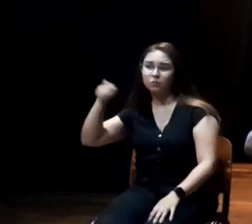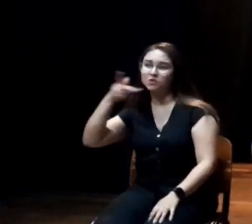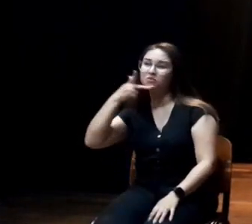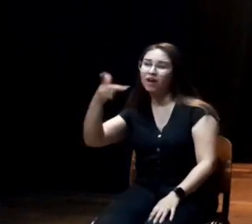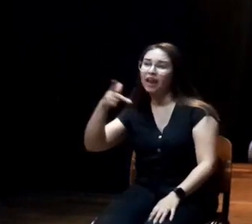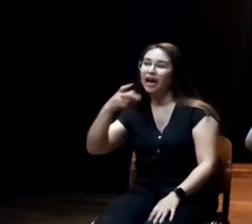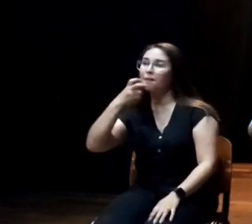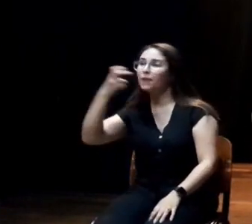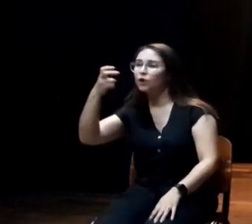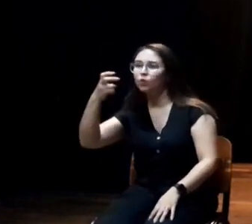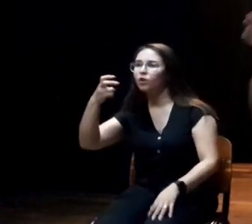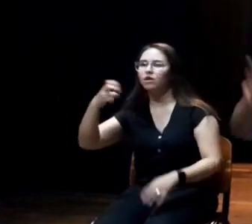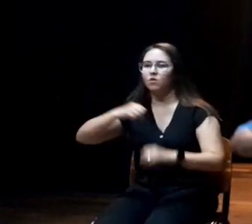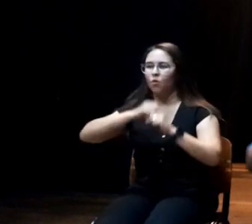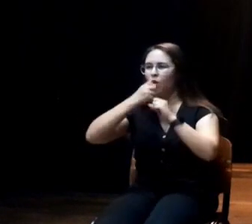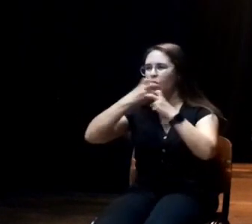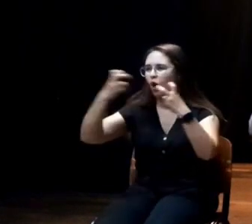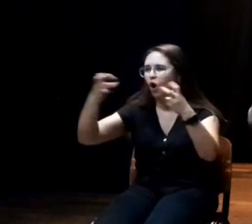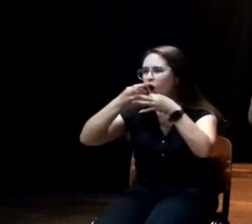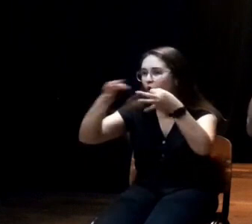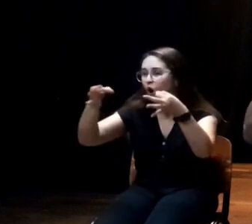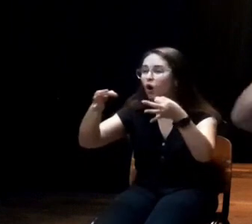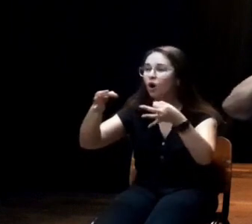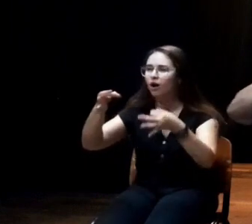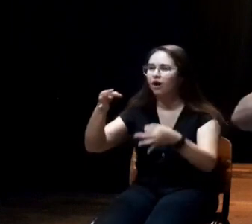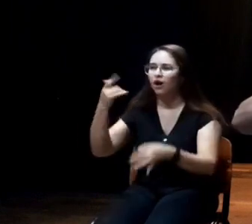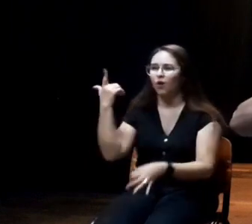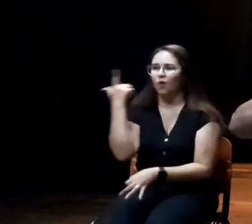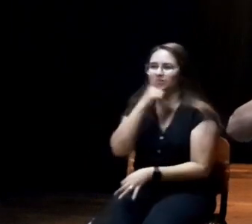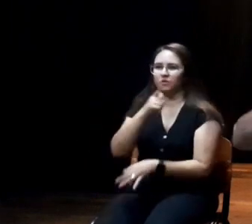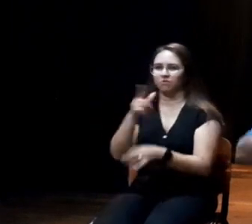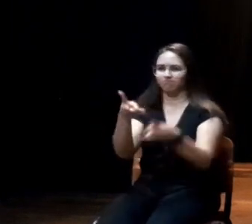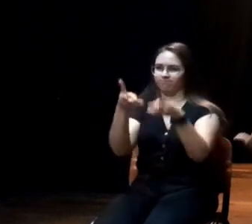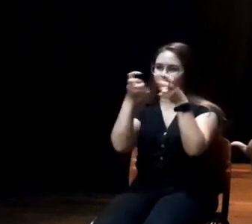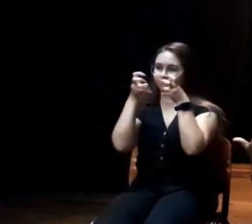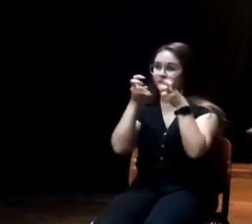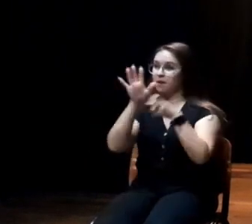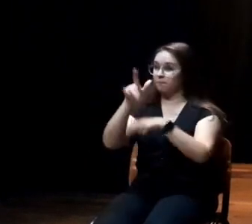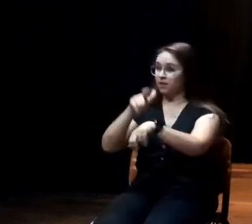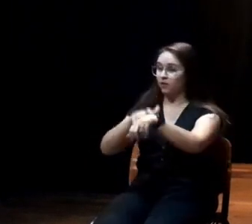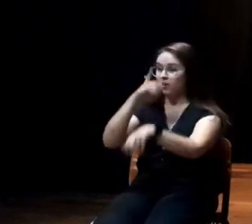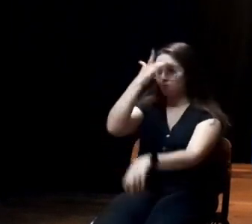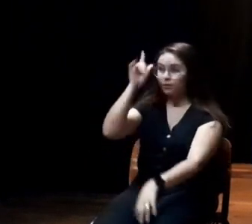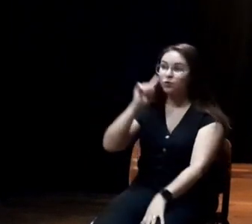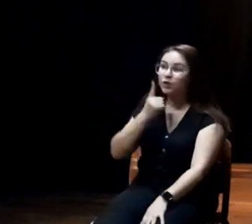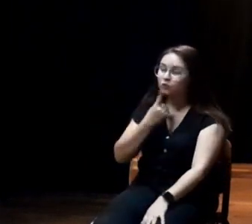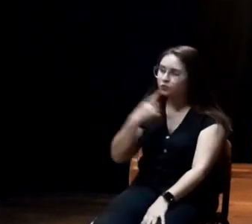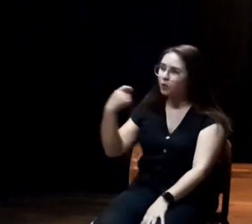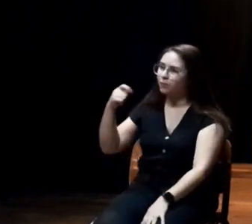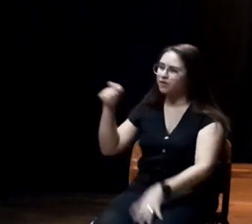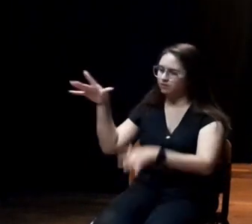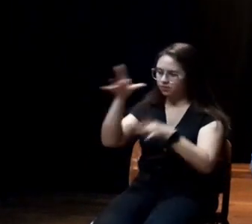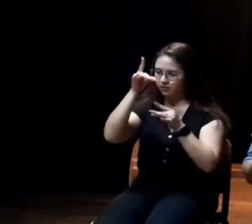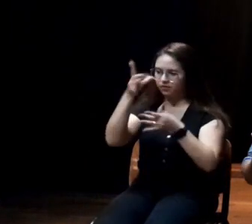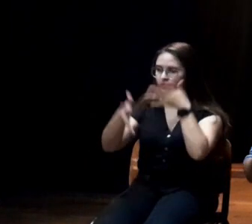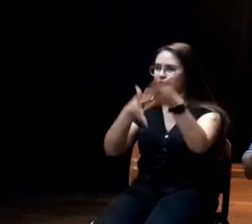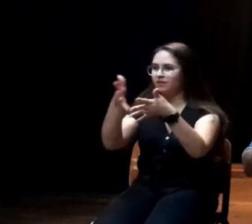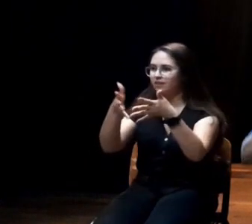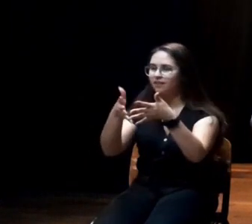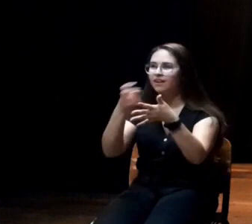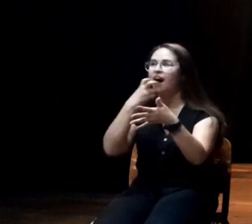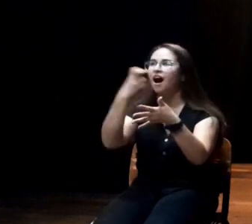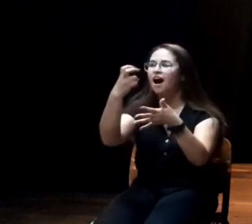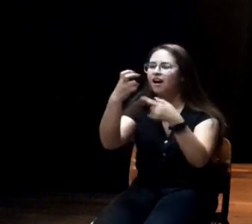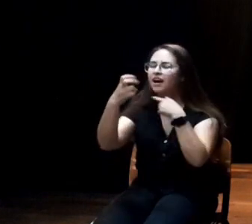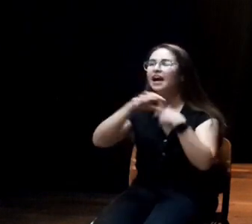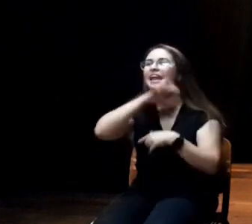faço. E rugiu. Aí, quer dizer, aquele rugido do leão eu reconheço. Mas para a pessoa surda, eu tenho que trazer para a língua de sinais. Posso falar, e rugiu. Eu vou